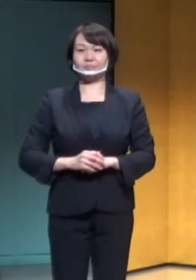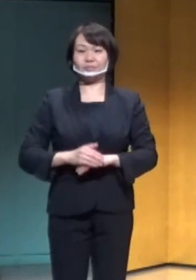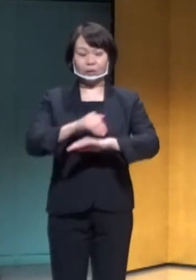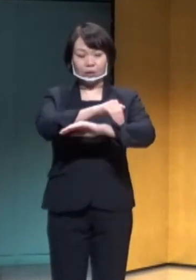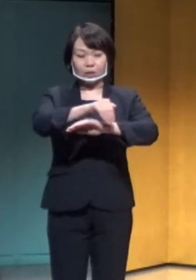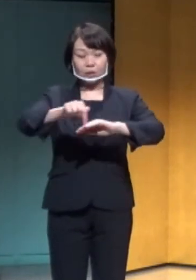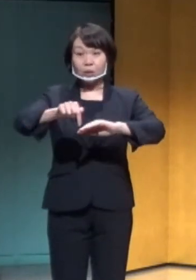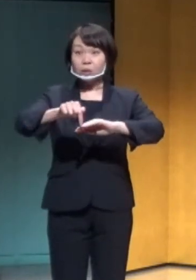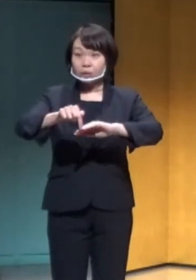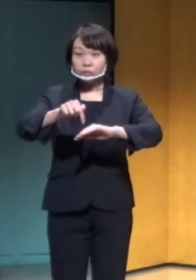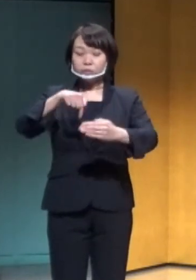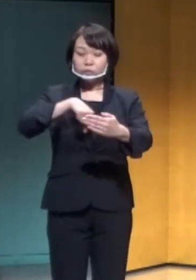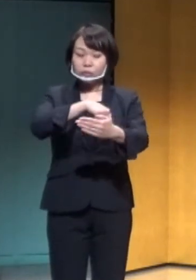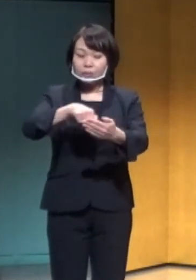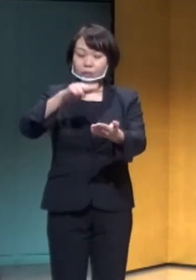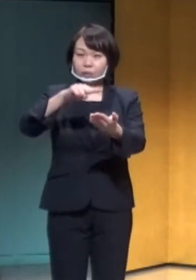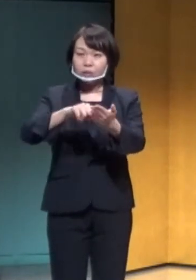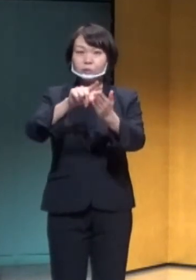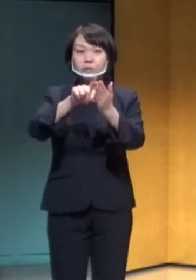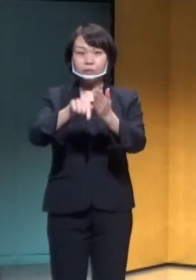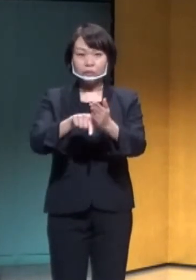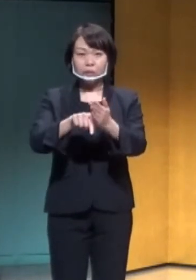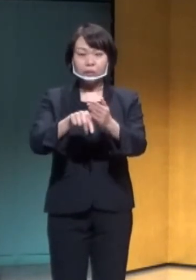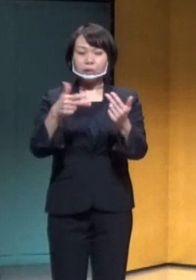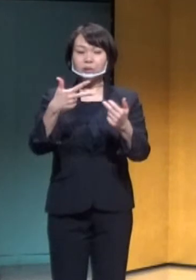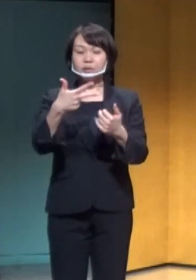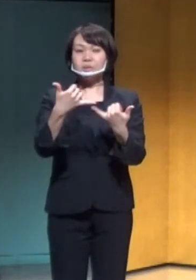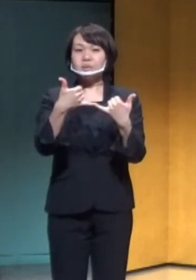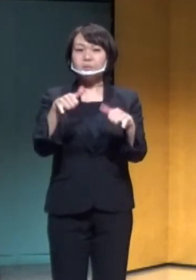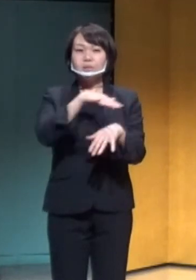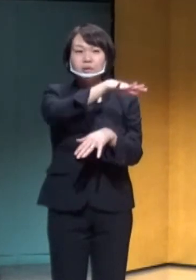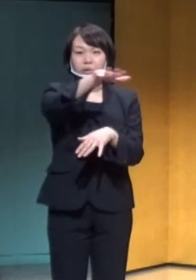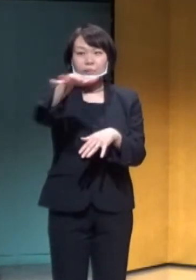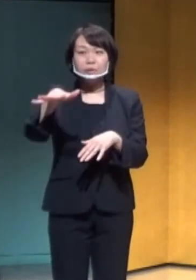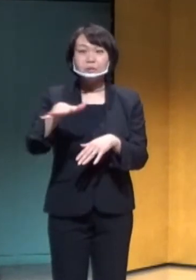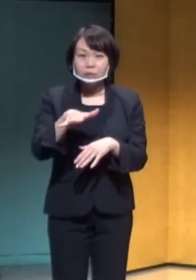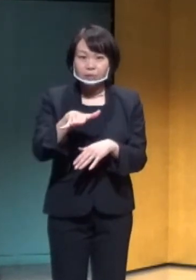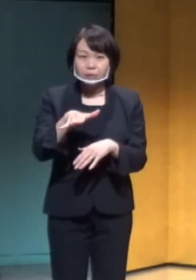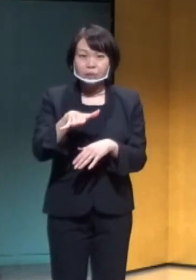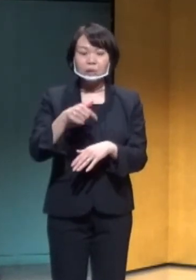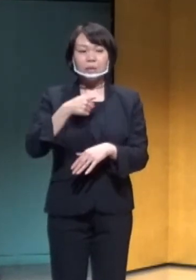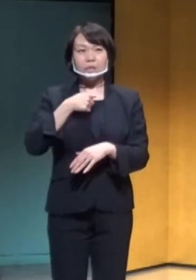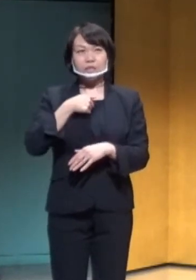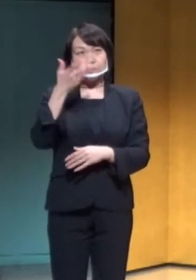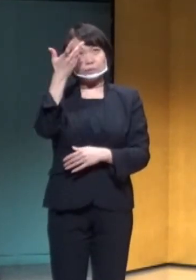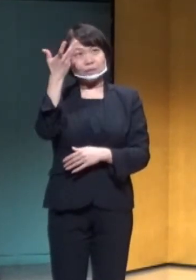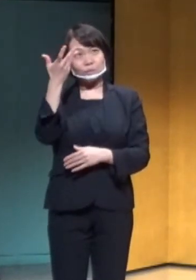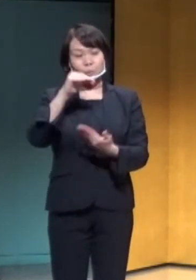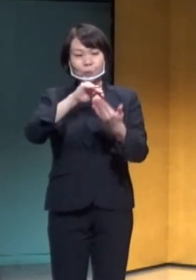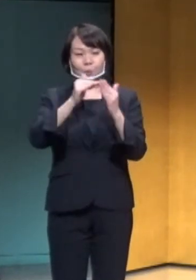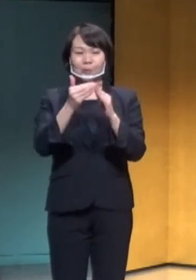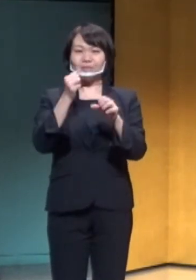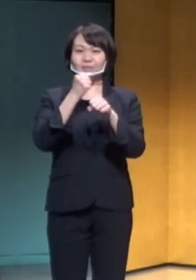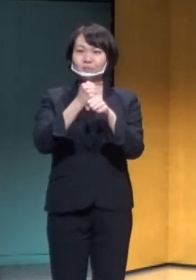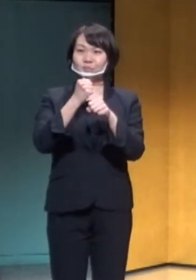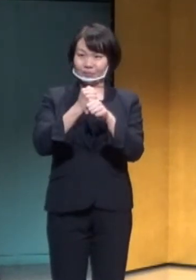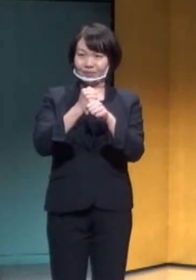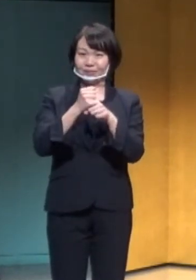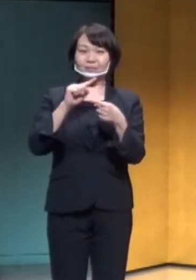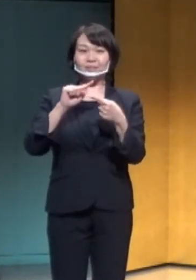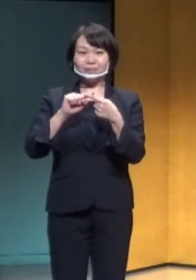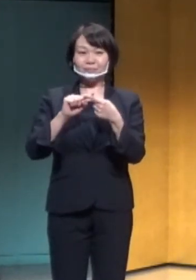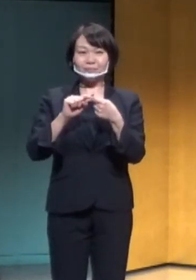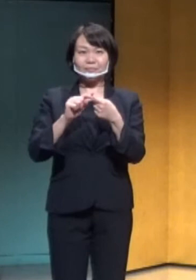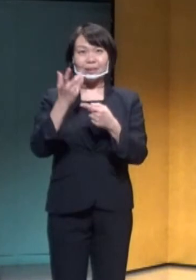の策定にあたっては、多くの市民の皆様にご自身が望む街の将来像や理想の未